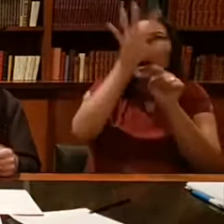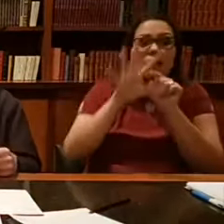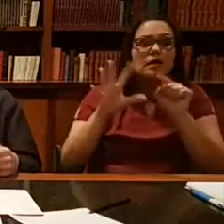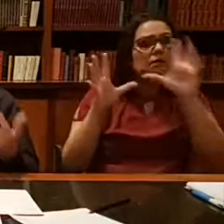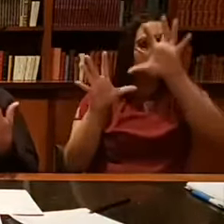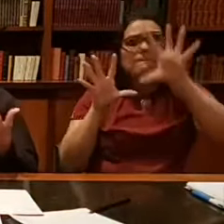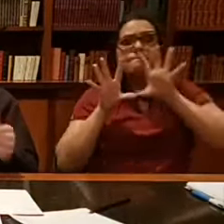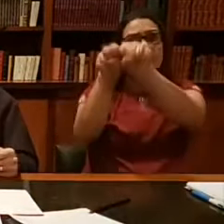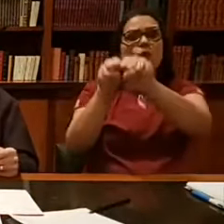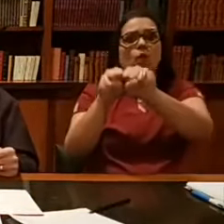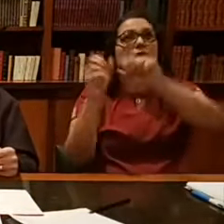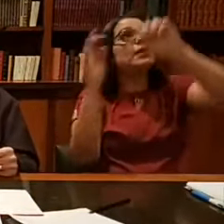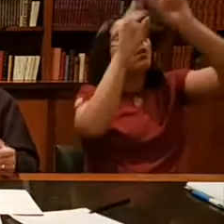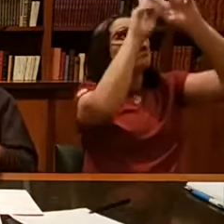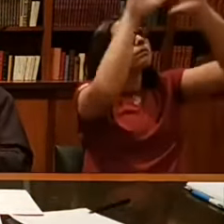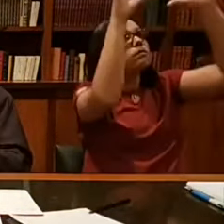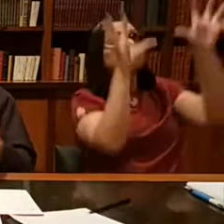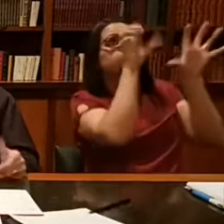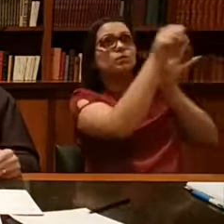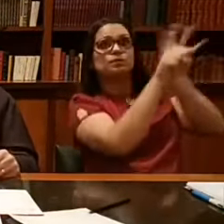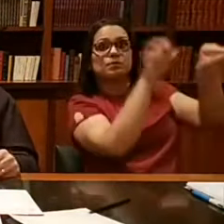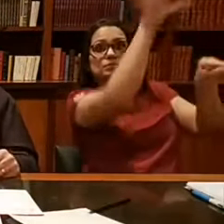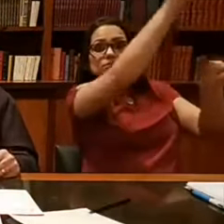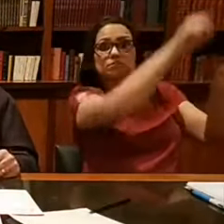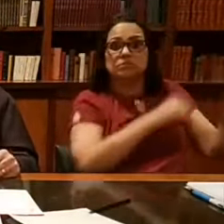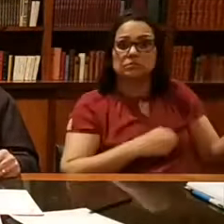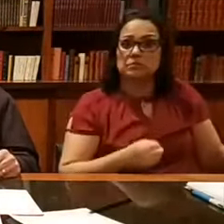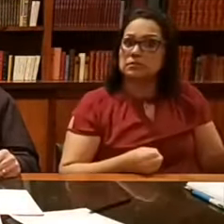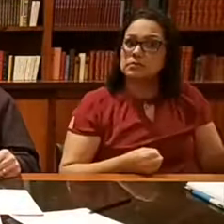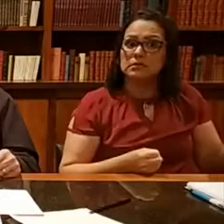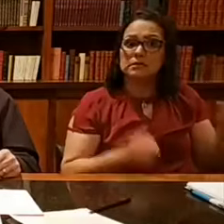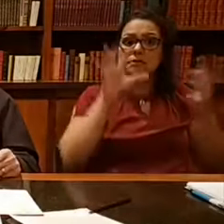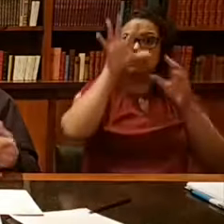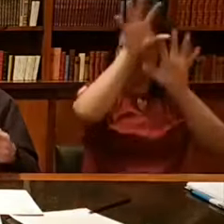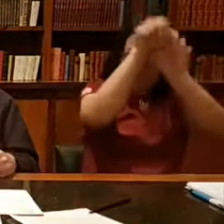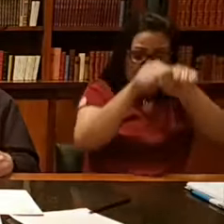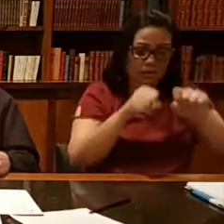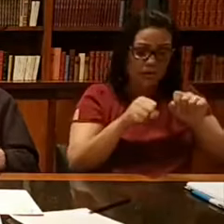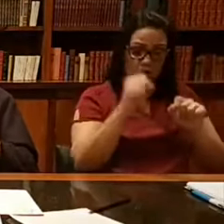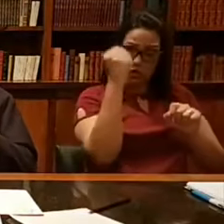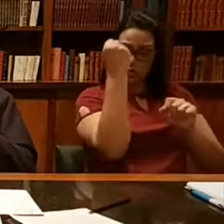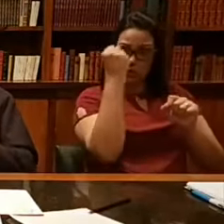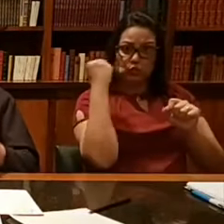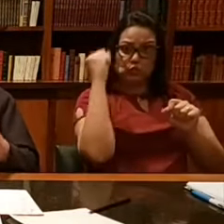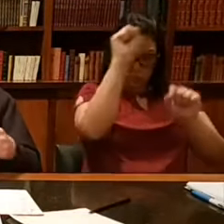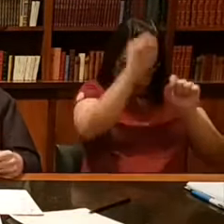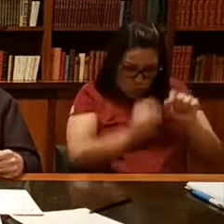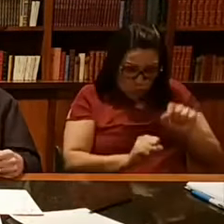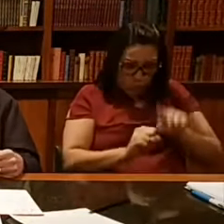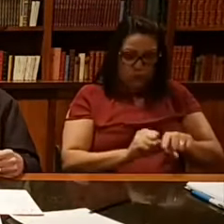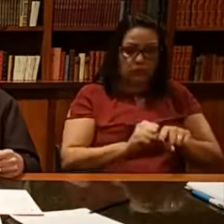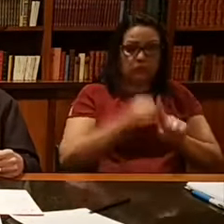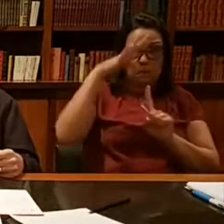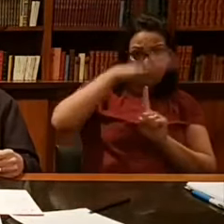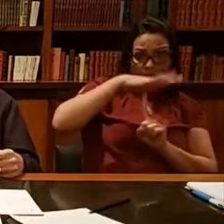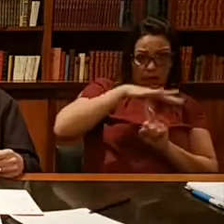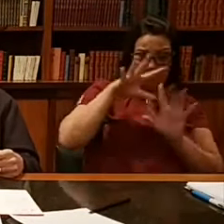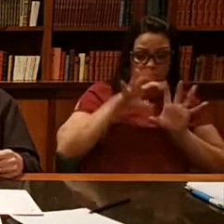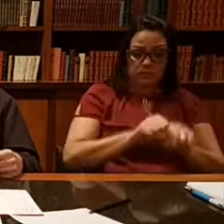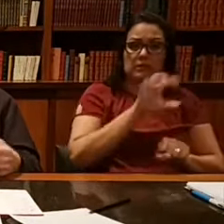uma área de aproximadamente, né, região sul, Paraná, Santa Catarina, Rio Grande do Sul. Imagine o nosso